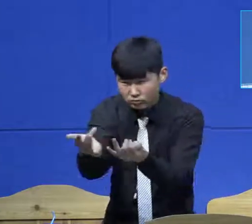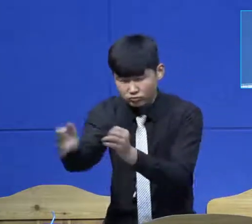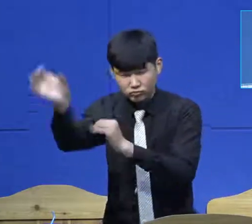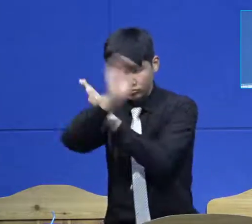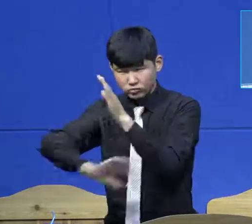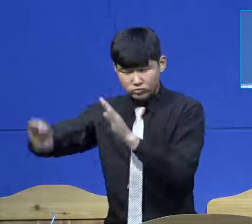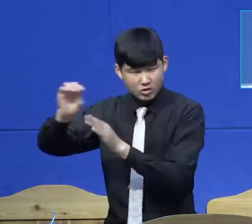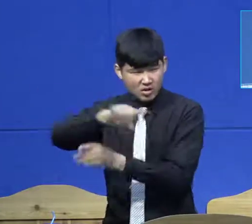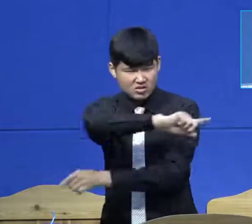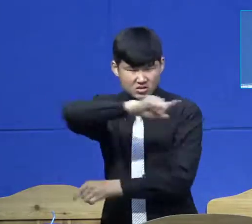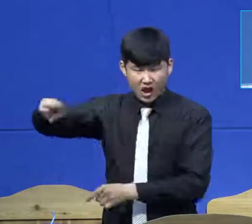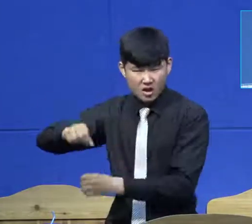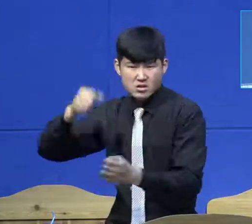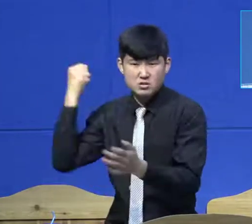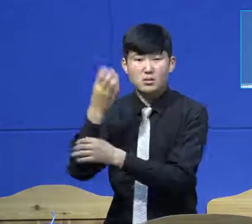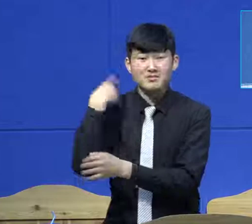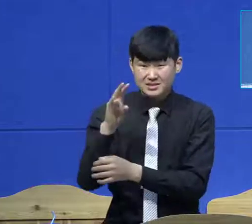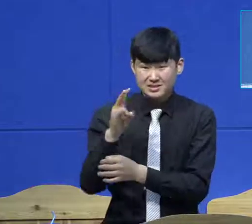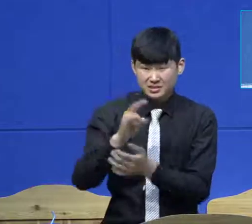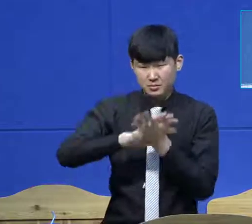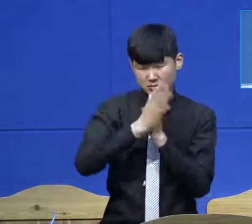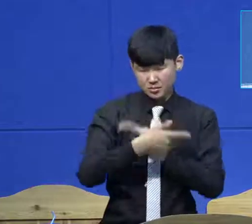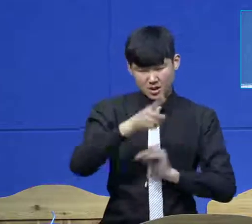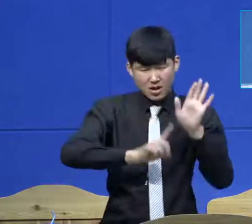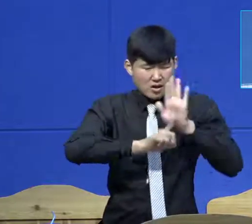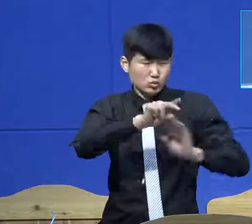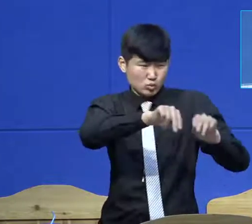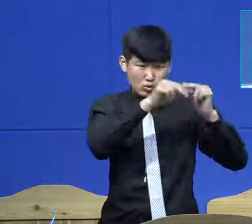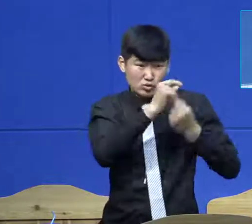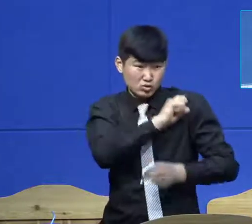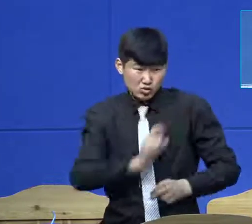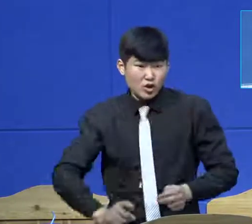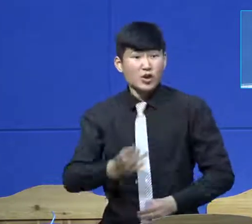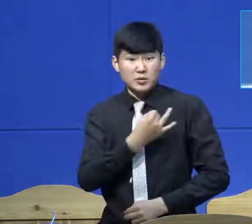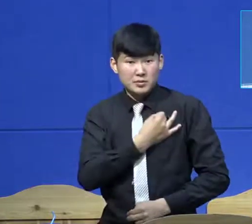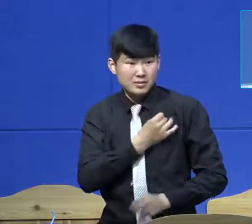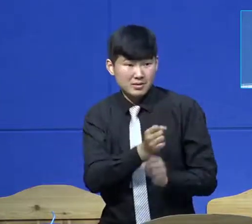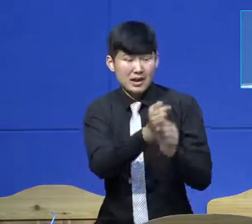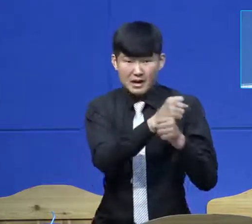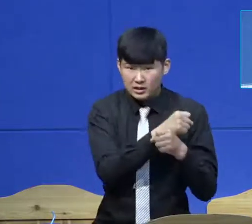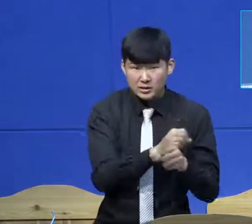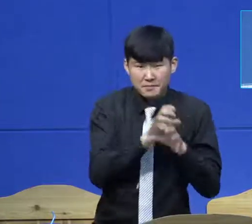Мөн анхны чуулганы үеийн Христэд итгэгч нарыг алж баривчилж шоронд хийх гэж